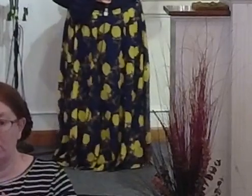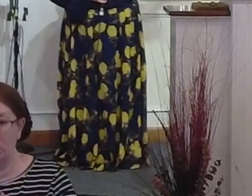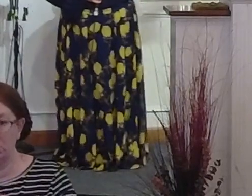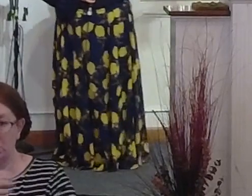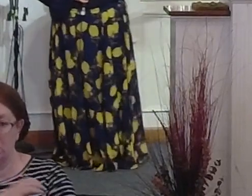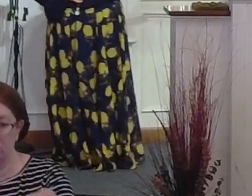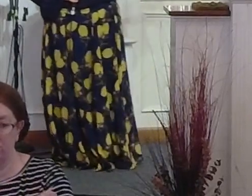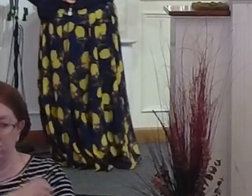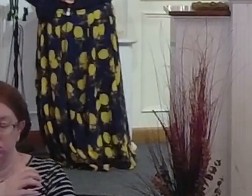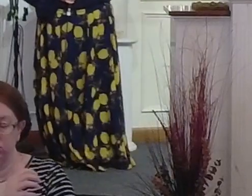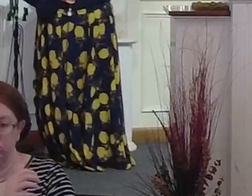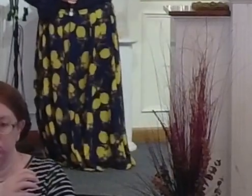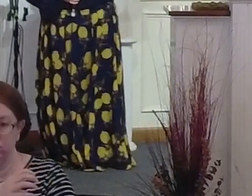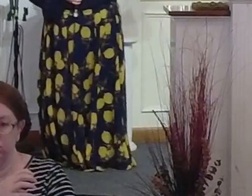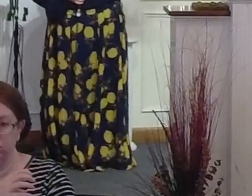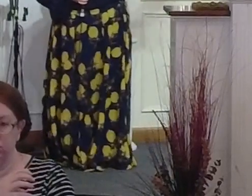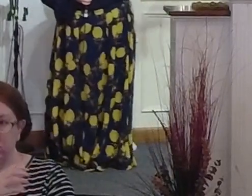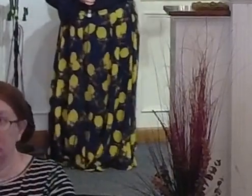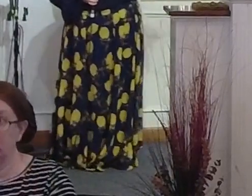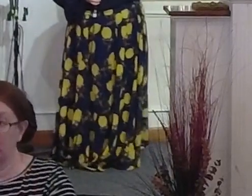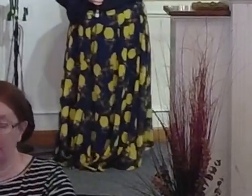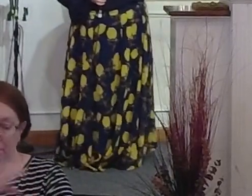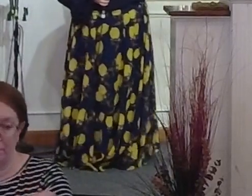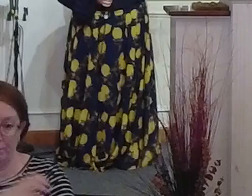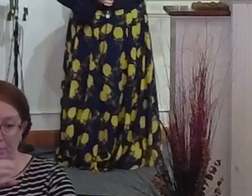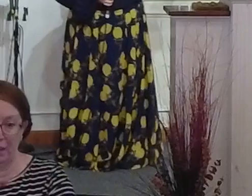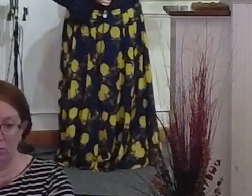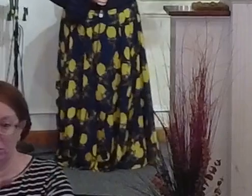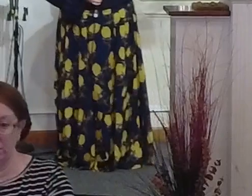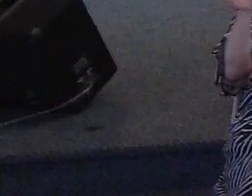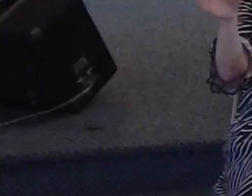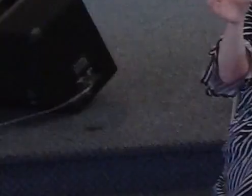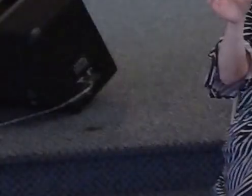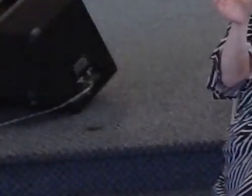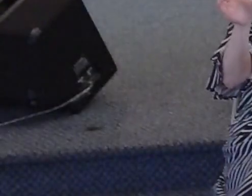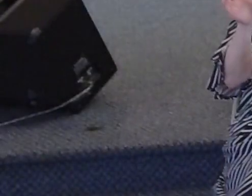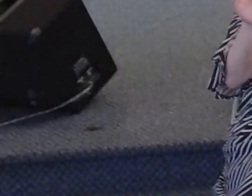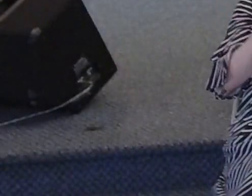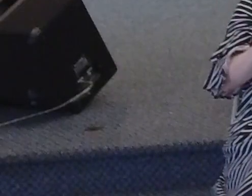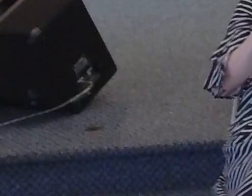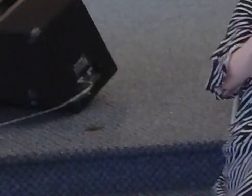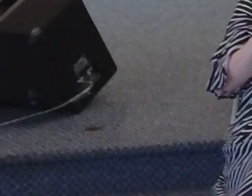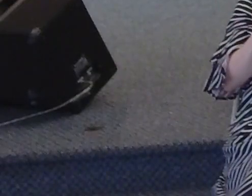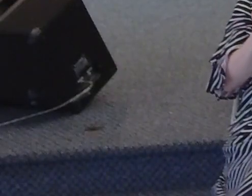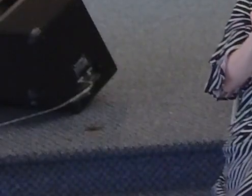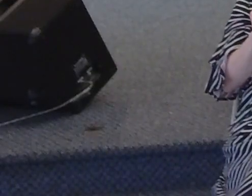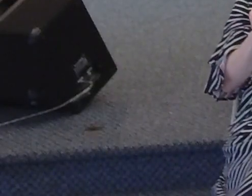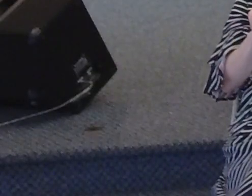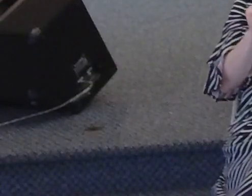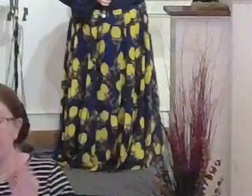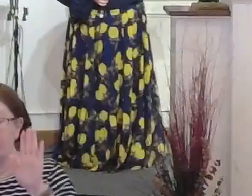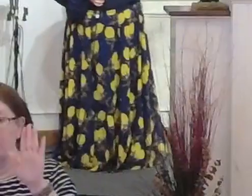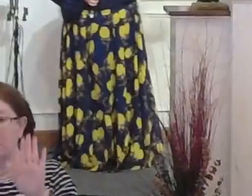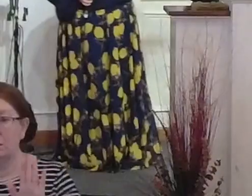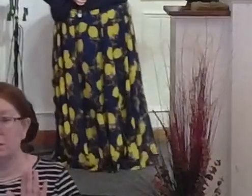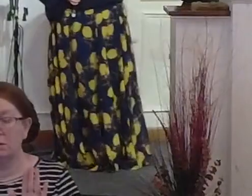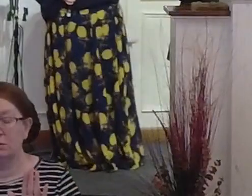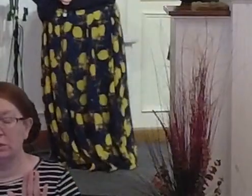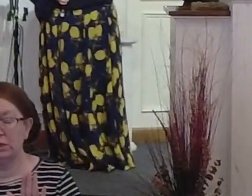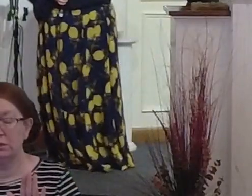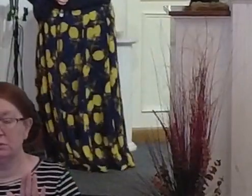Nosotros somos los más apoderados, equipados, que jamás haya